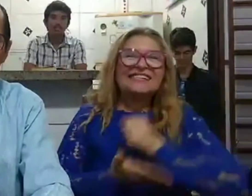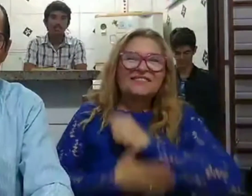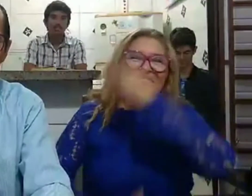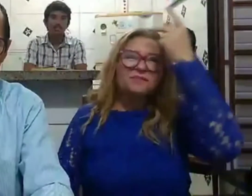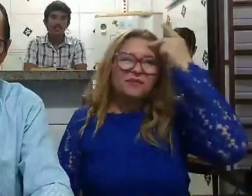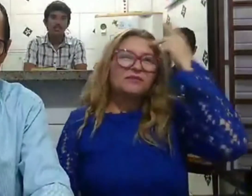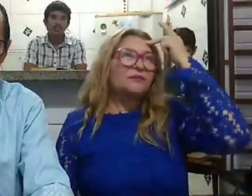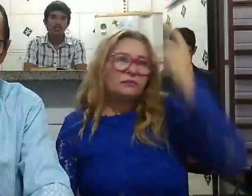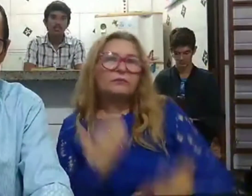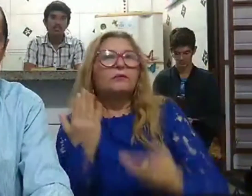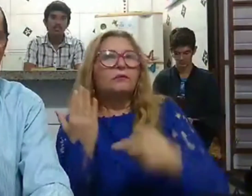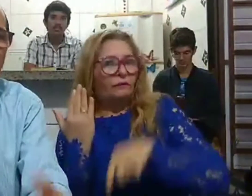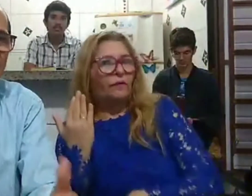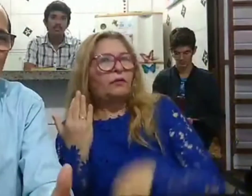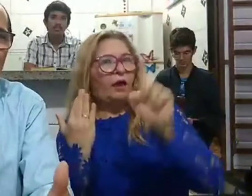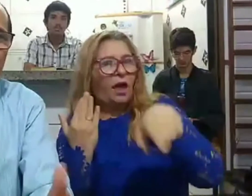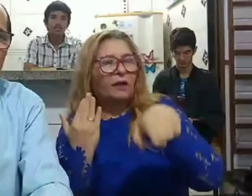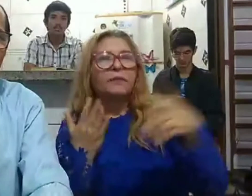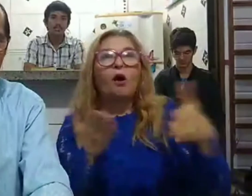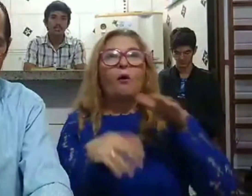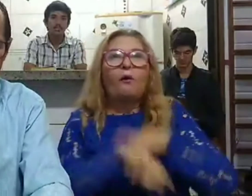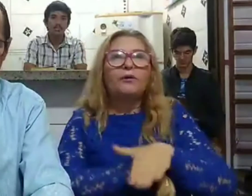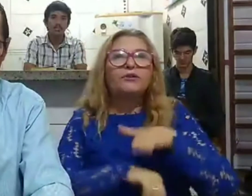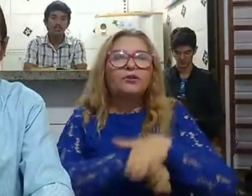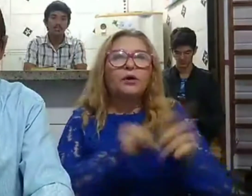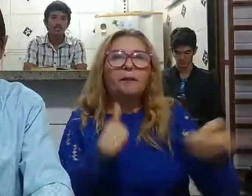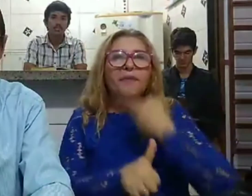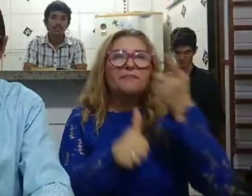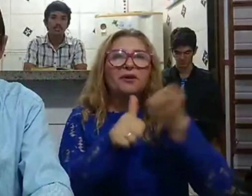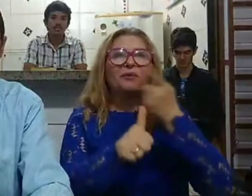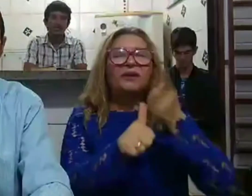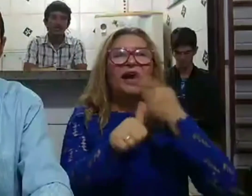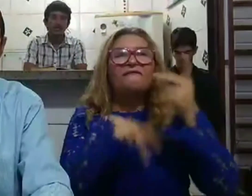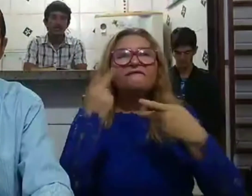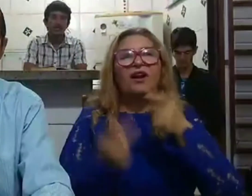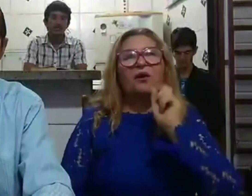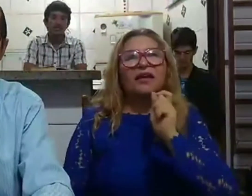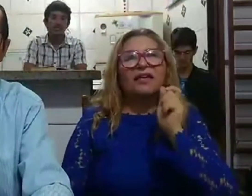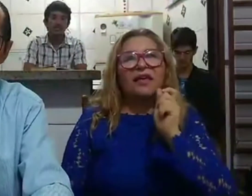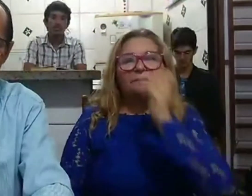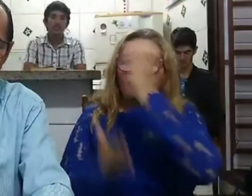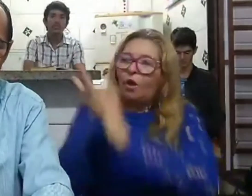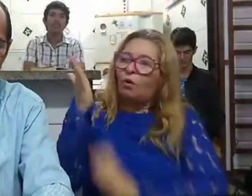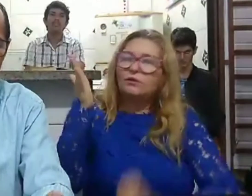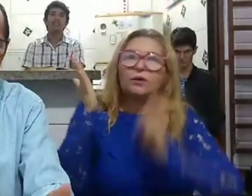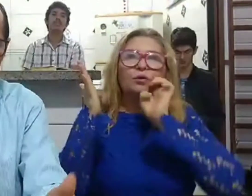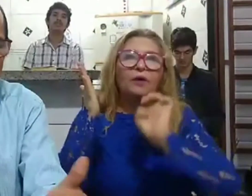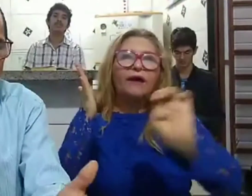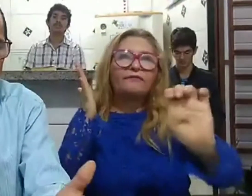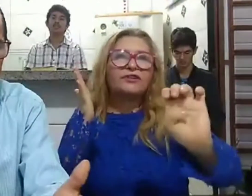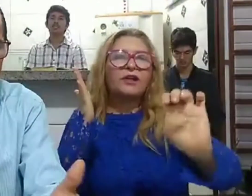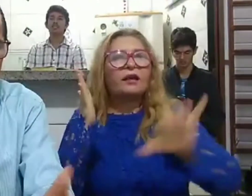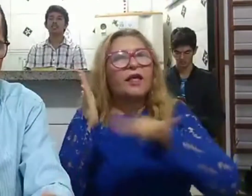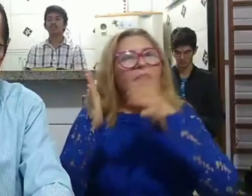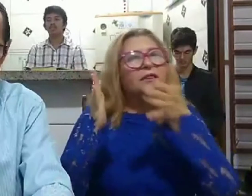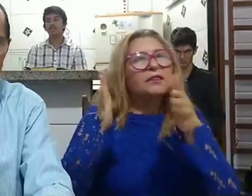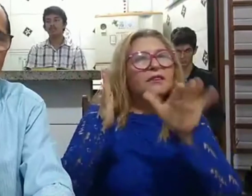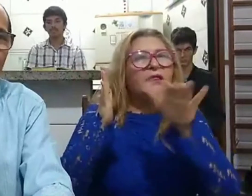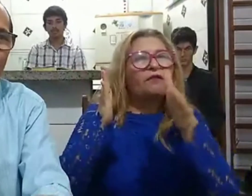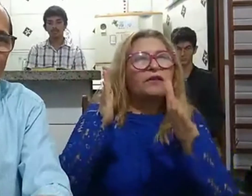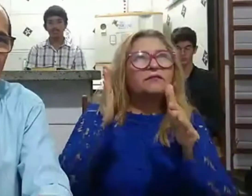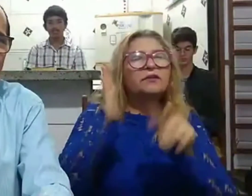ira de Deus. Então, nesta noite, eu quero, em primeiro lugar, tratar sobre o conteúdo do Evangelho. Talvez eu